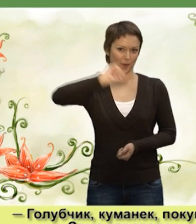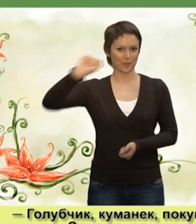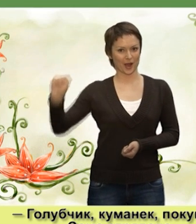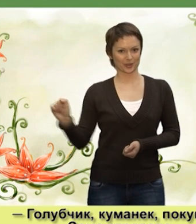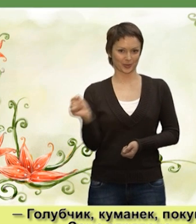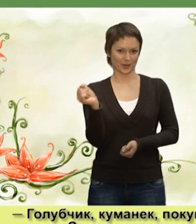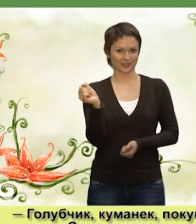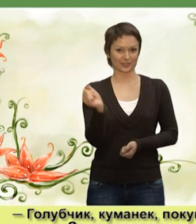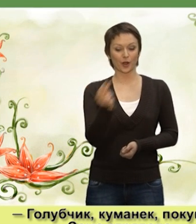«Голубчик-куманек,